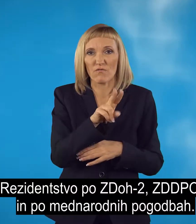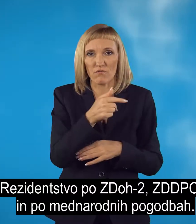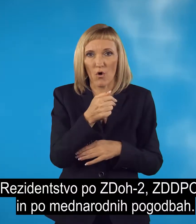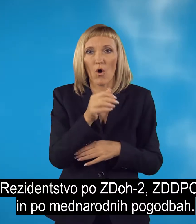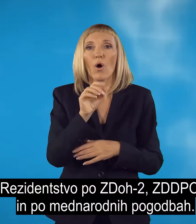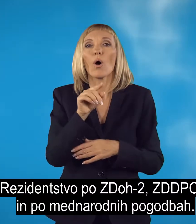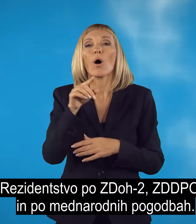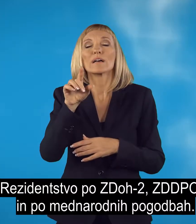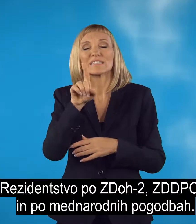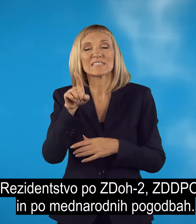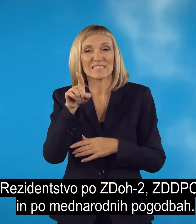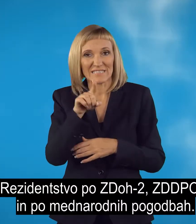po ZDOH-2,